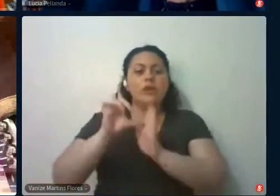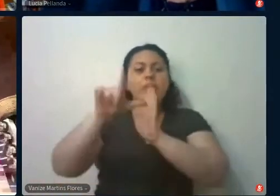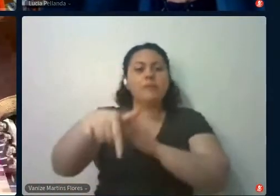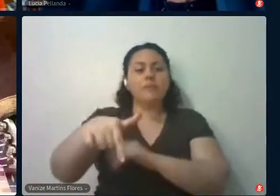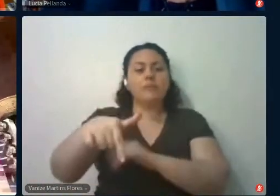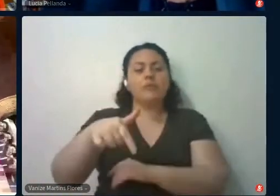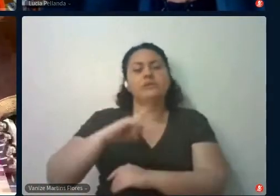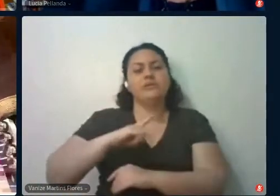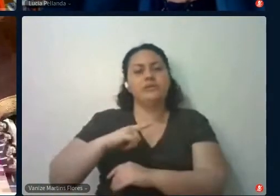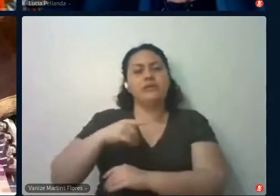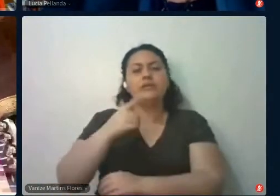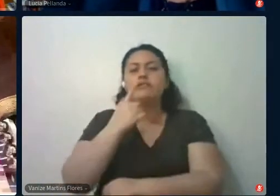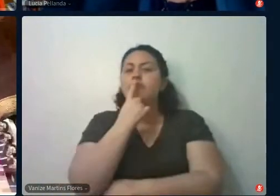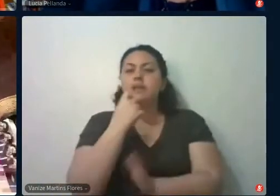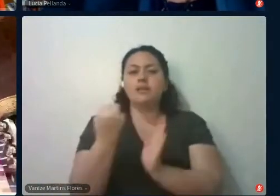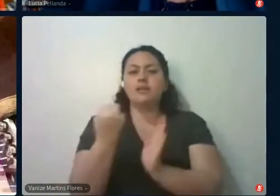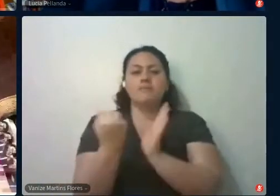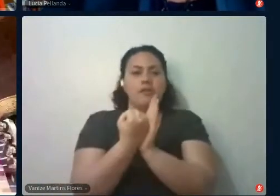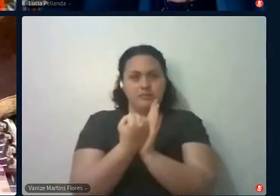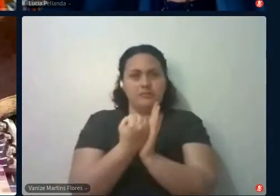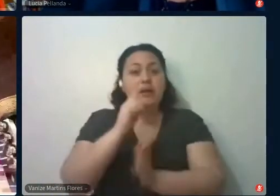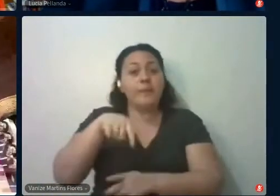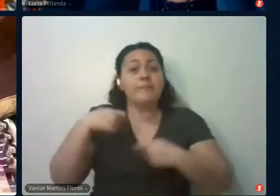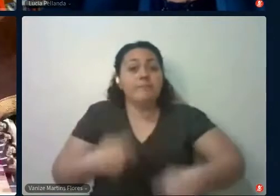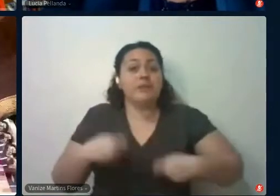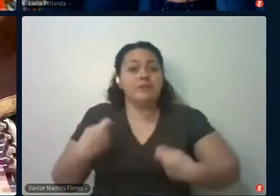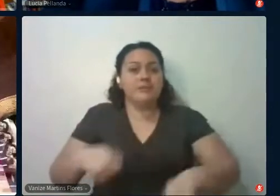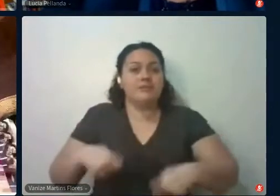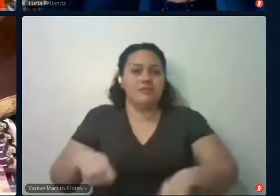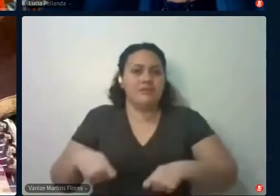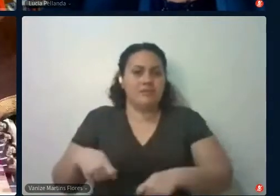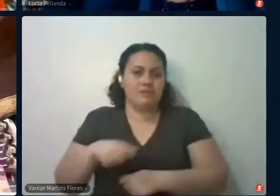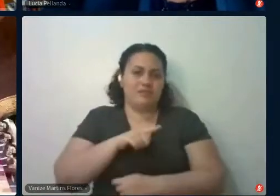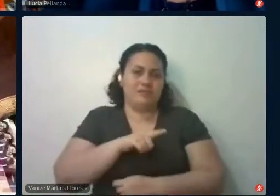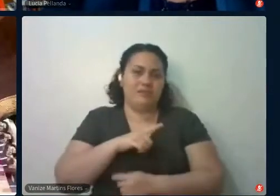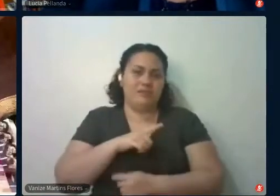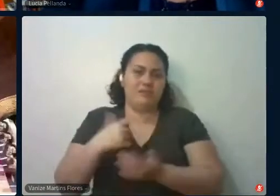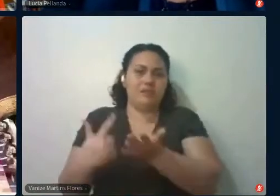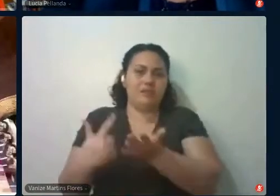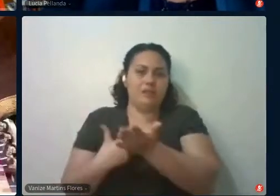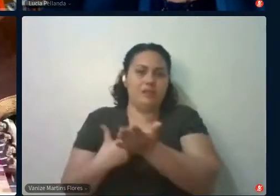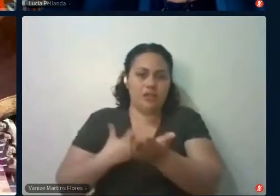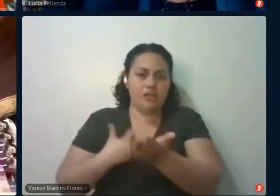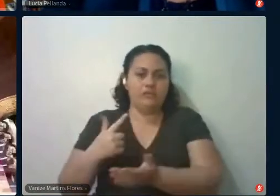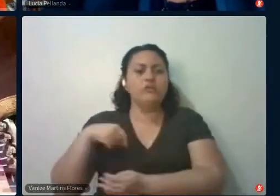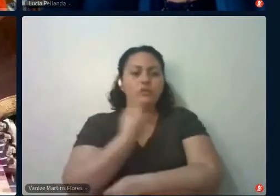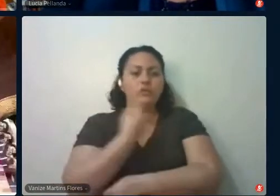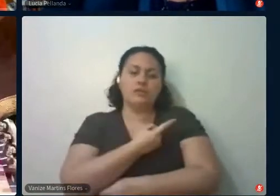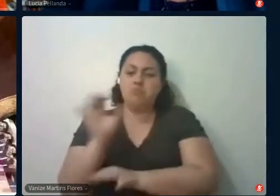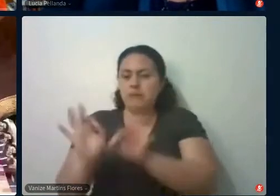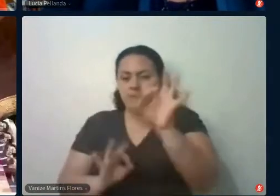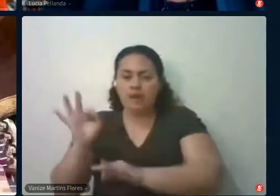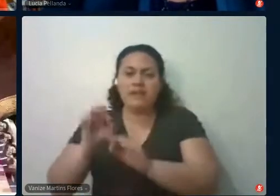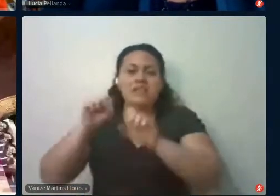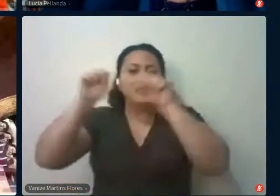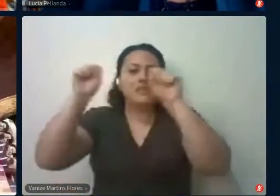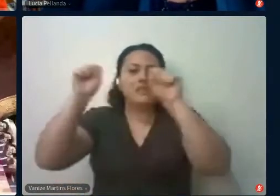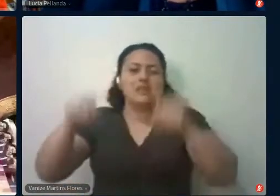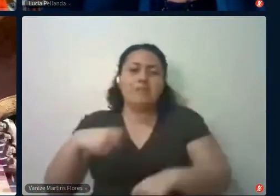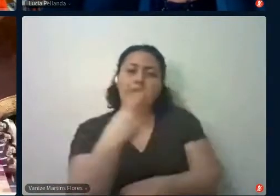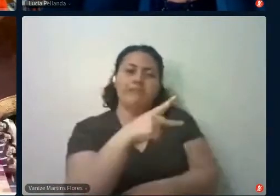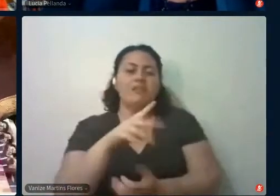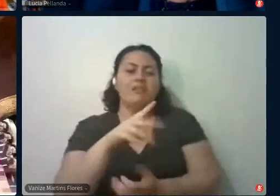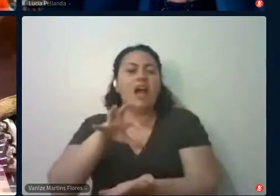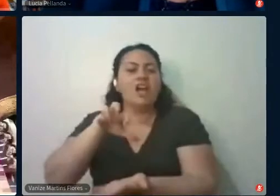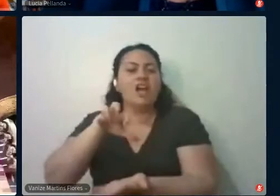quem precisa tirar um livro, ele vai agendar, a gente já está preparando o sistema para que a pessoa possa escolher o livro no sistema e